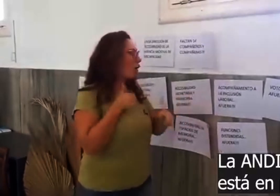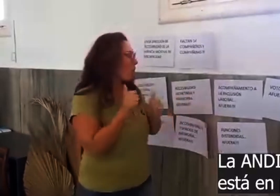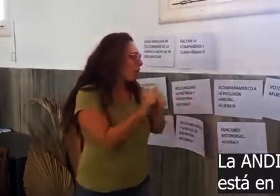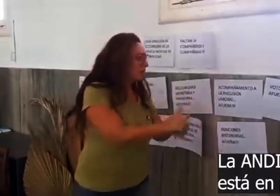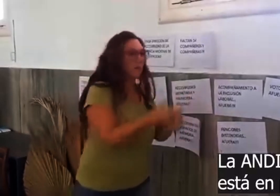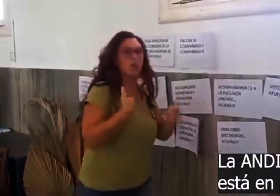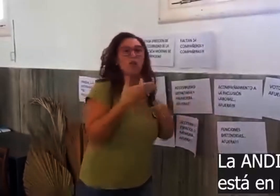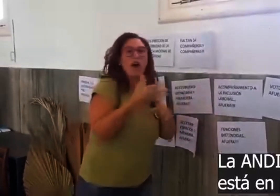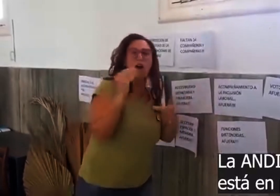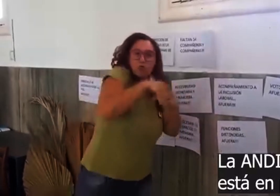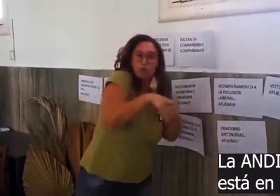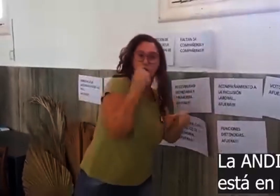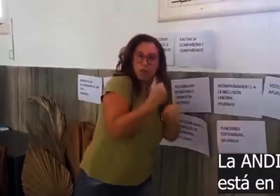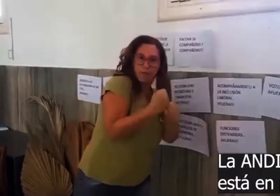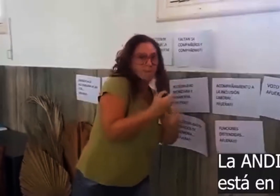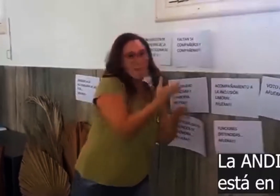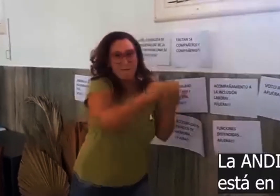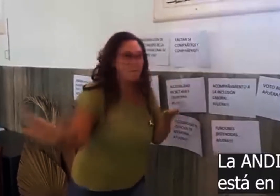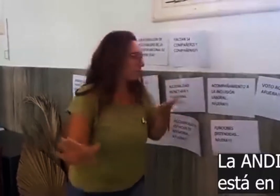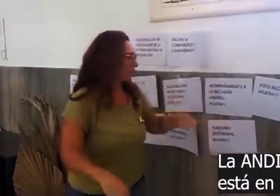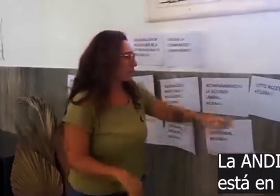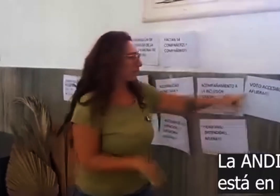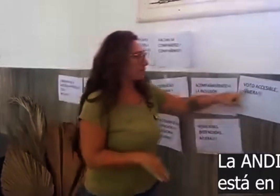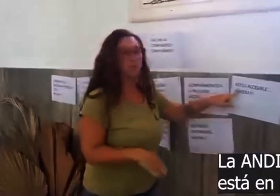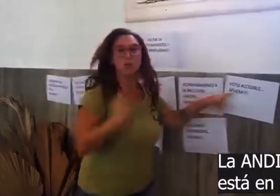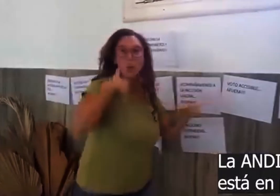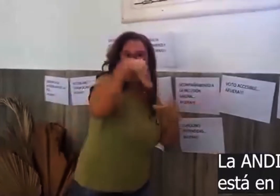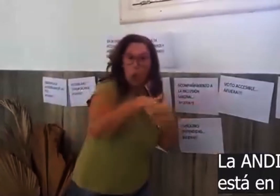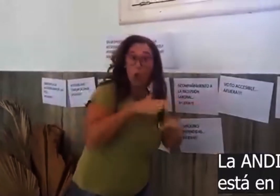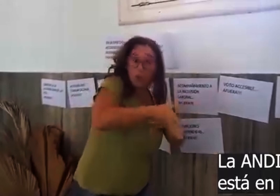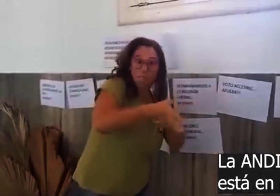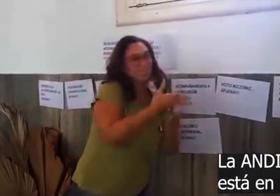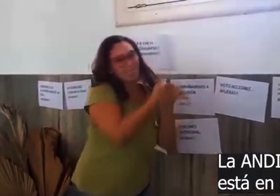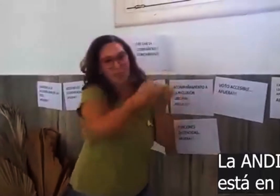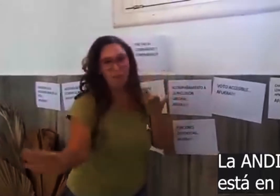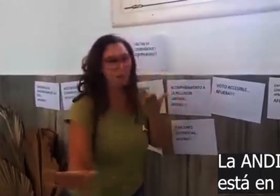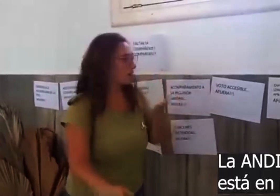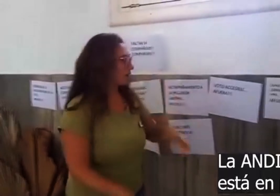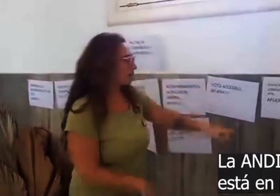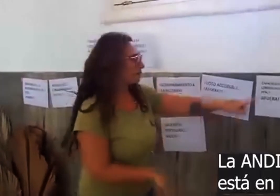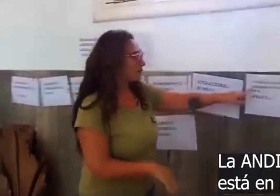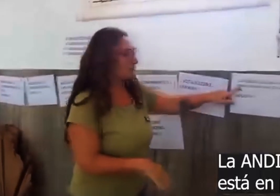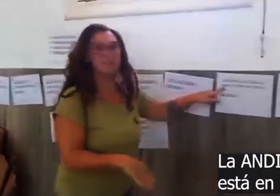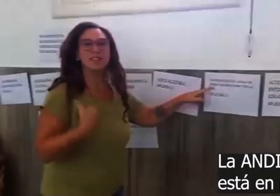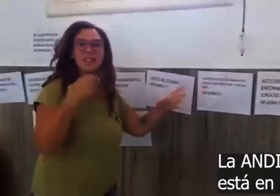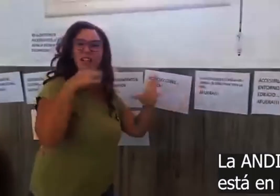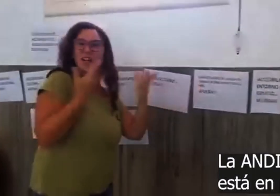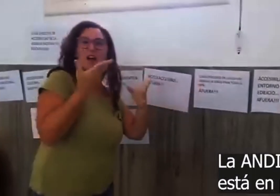Acompañamiento a la inclusión laboral, afuera. Voto accesible, afuera. Capacitaciones en lengua